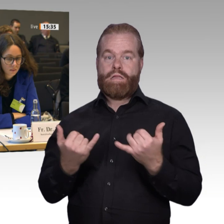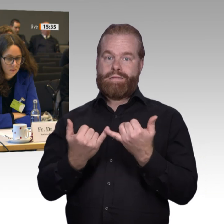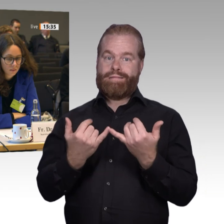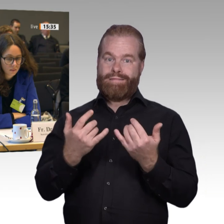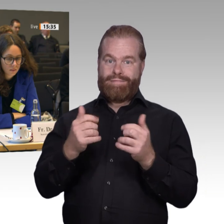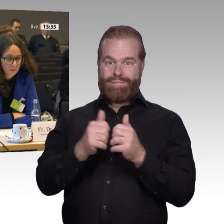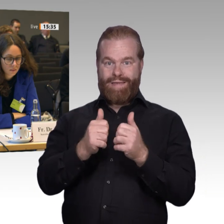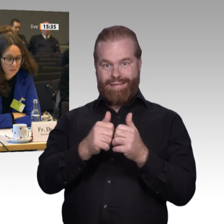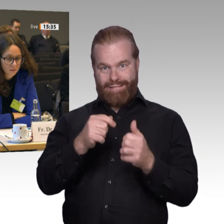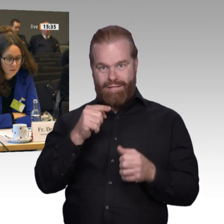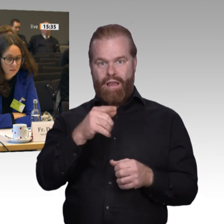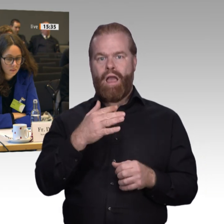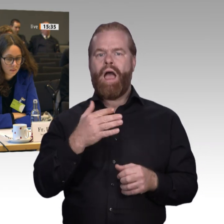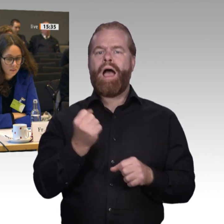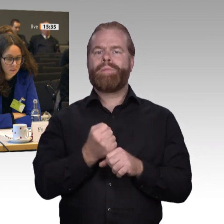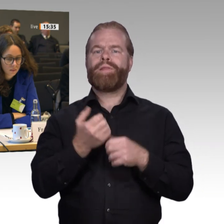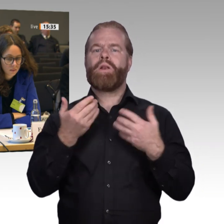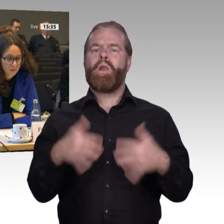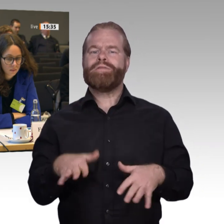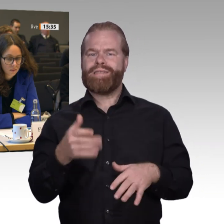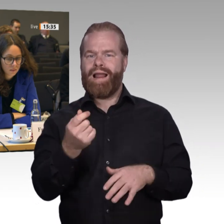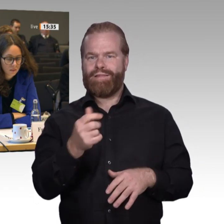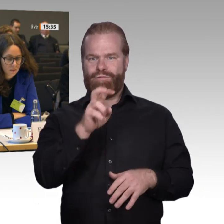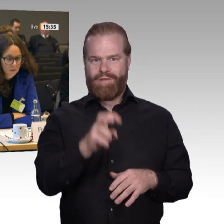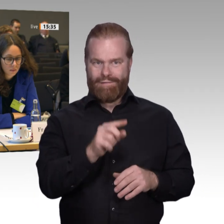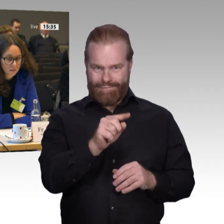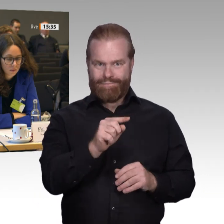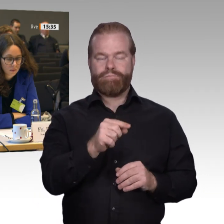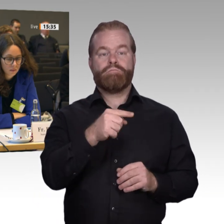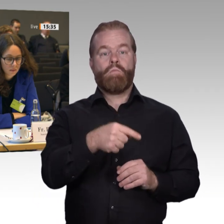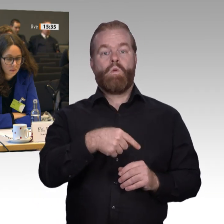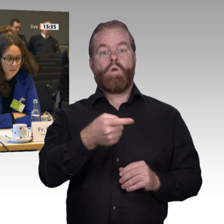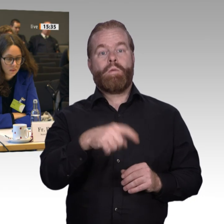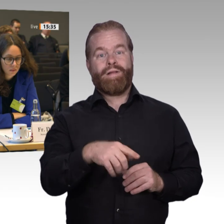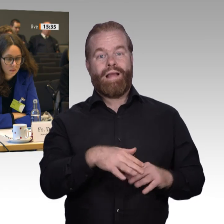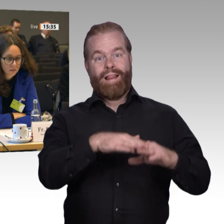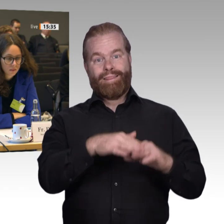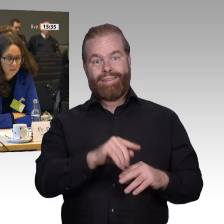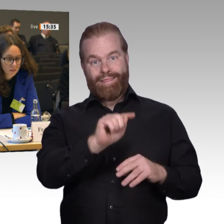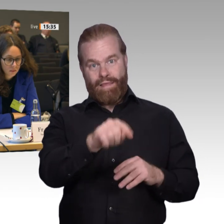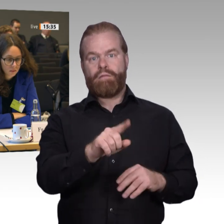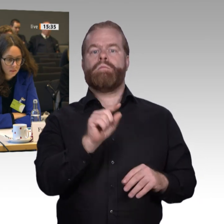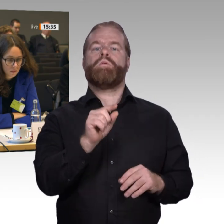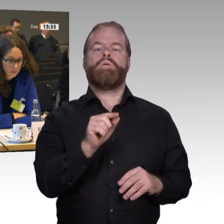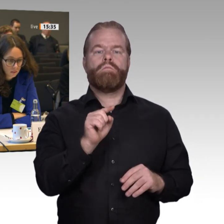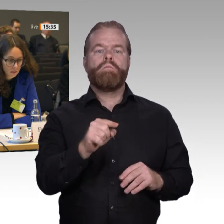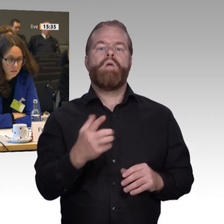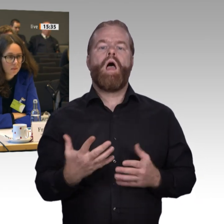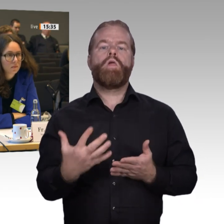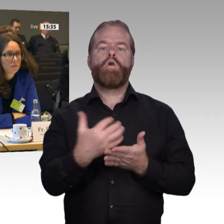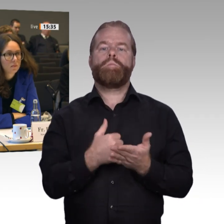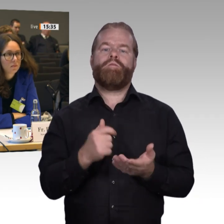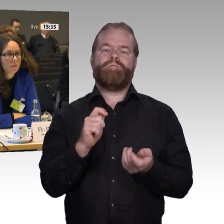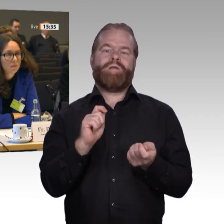in ihrer Einkommensposition sich verändert haben, nur durch diesen Wechsel plötzlich nach geltendem Recht einen Rückgriff auf die Kinder durchgeführt, den es vorher im ALG